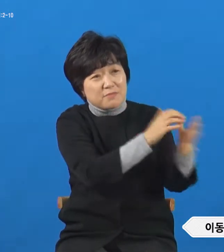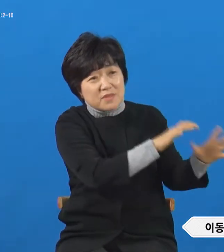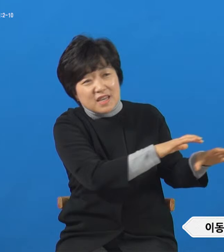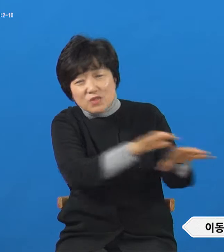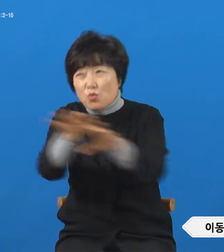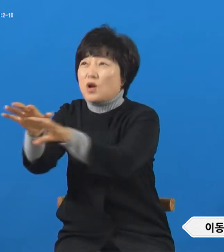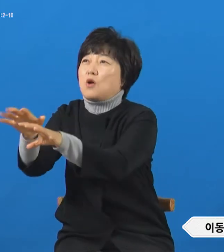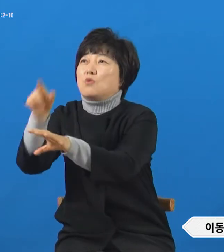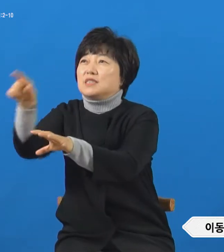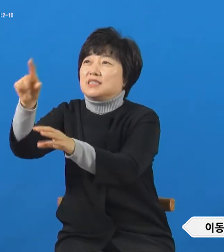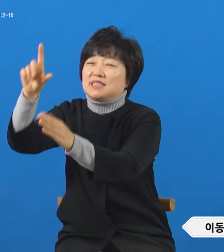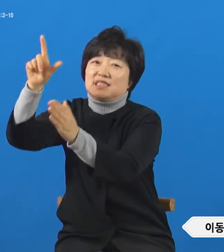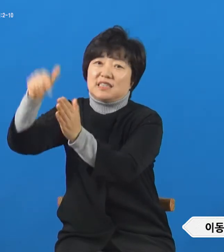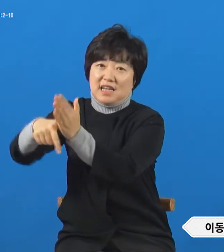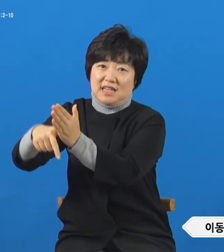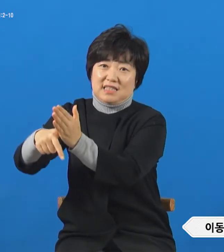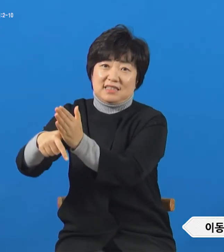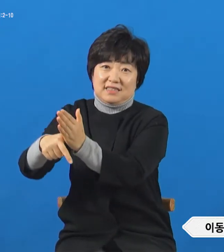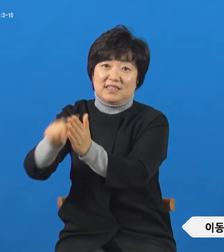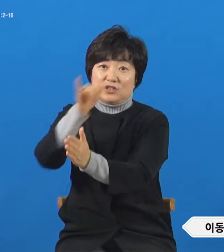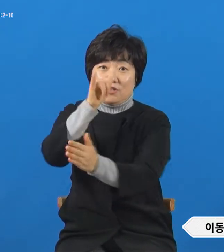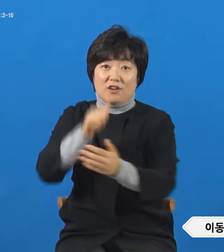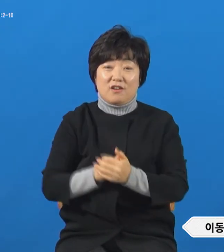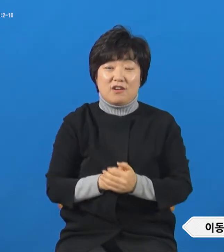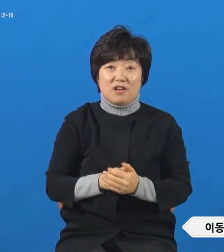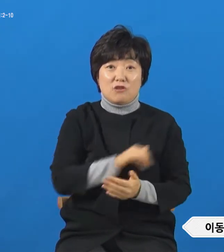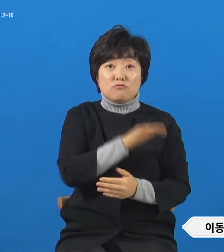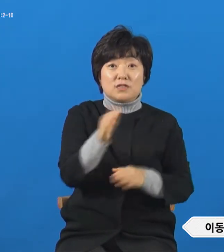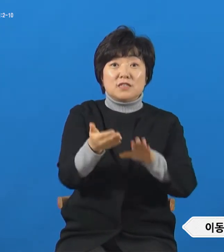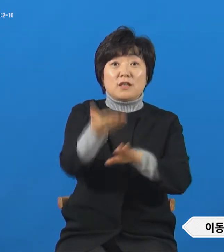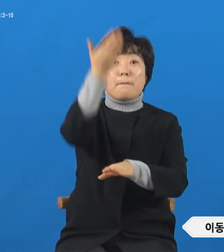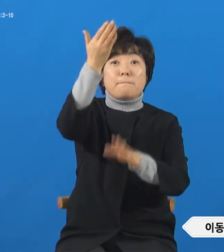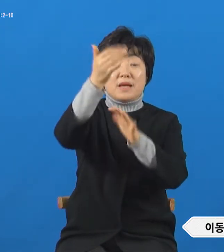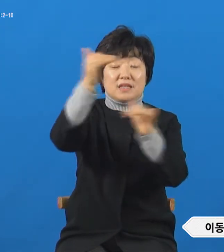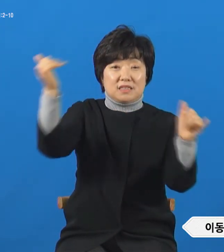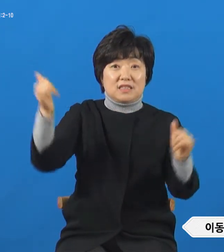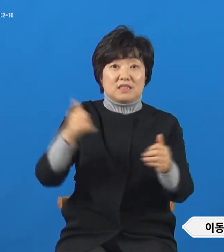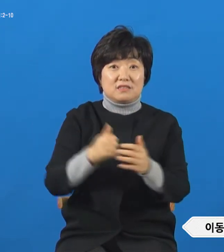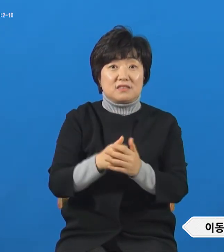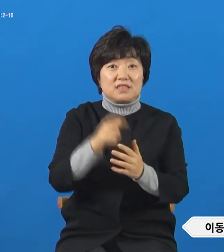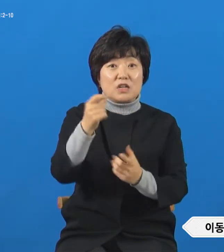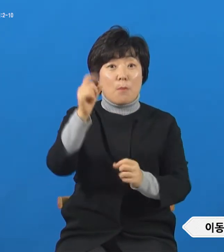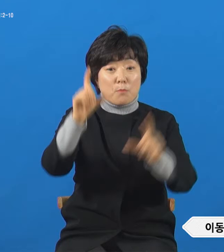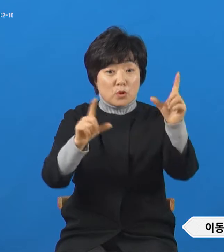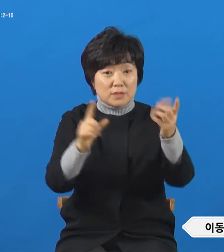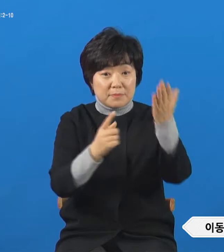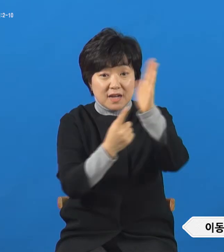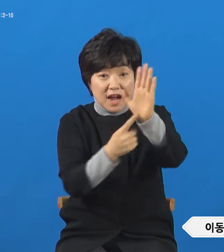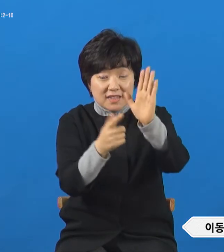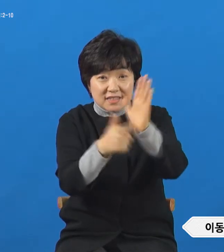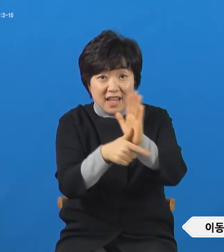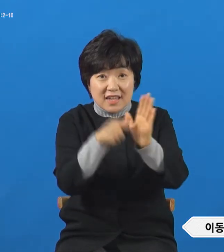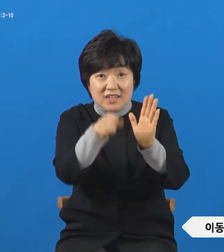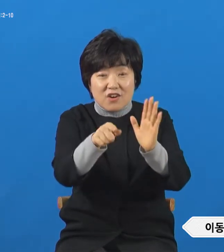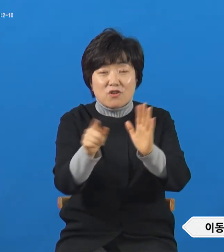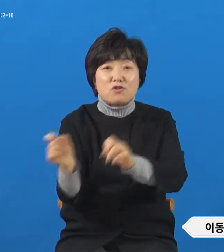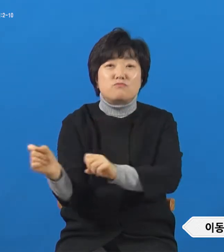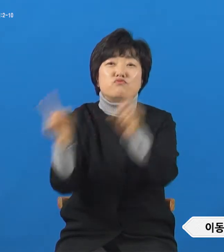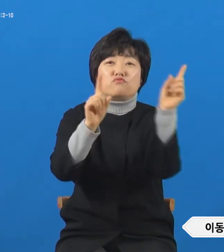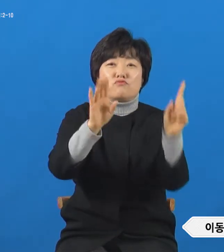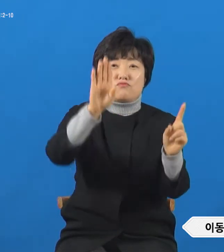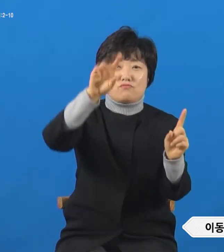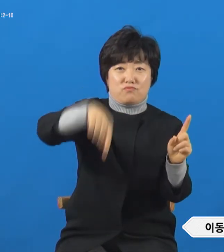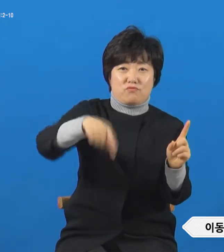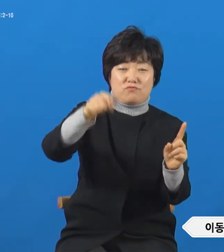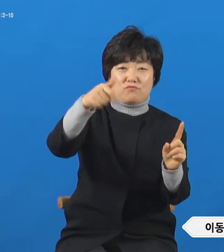앞에 돌아오는 시간들이 있어요. 우리의 선배들은 그런 현상이 일어날 때 그것을 부흥이다 이렇게 말합니다.